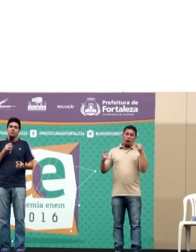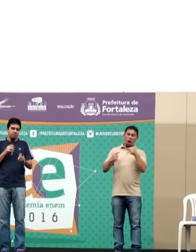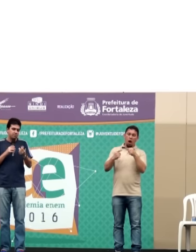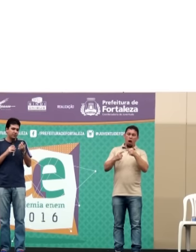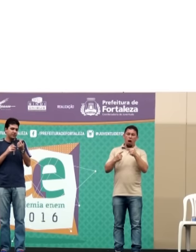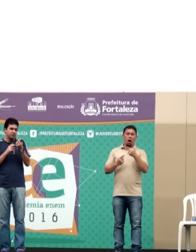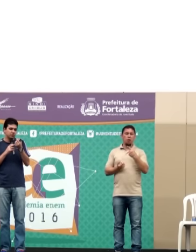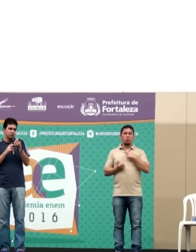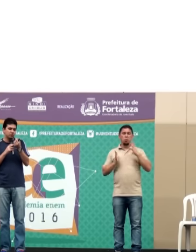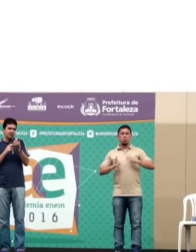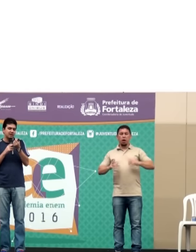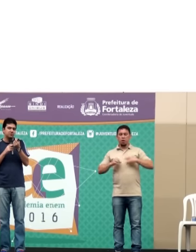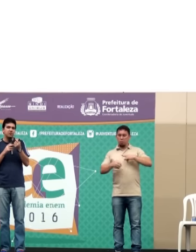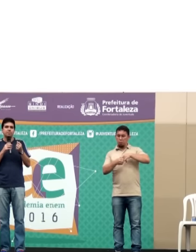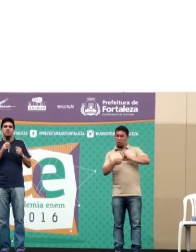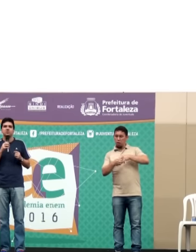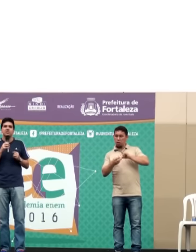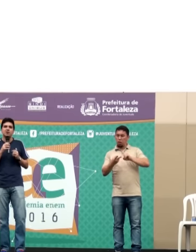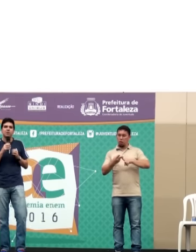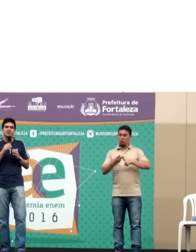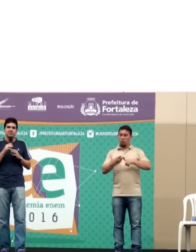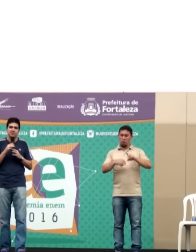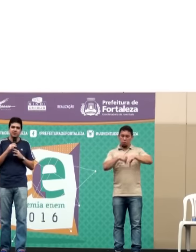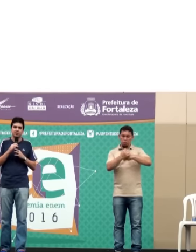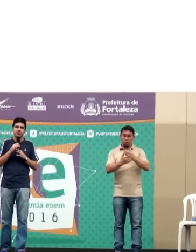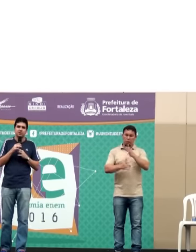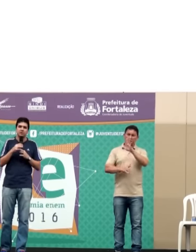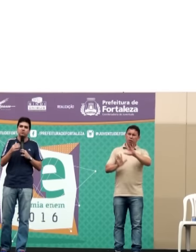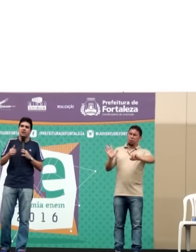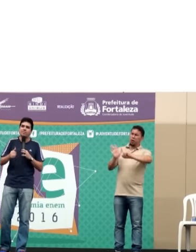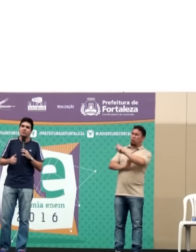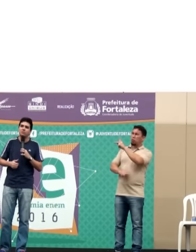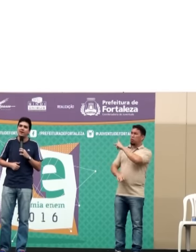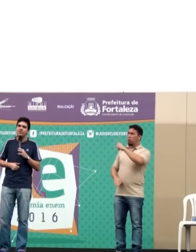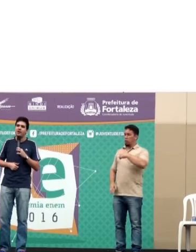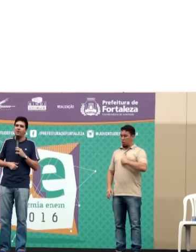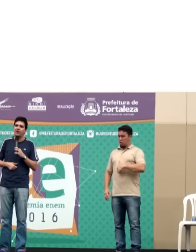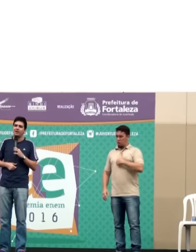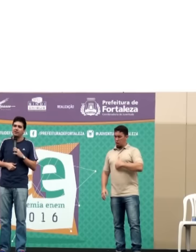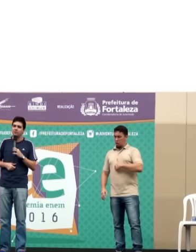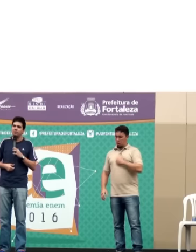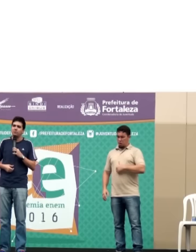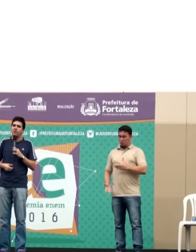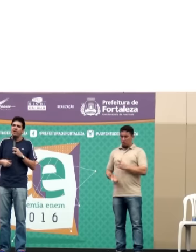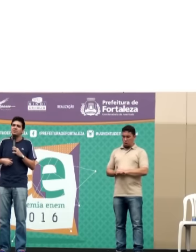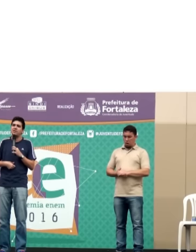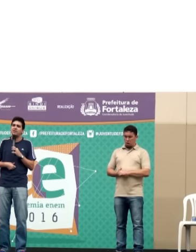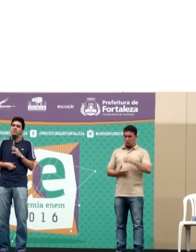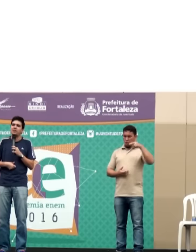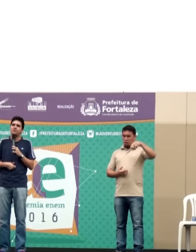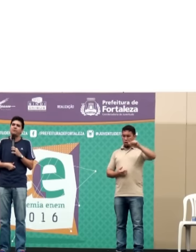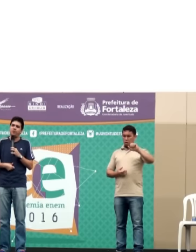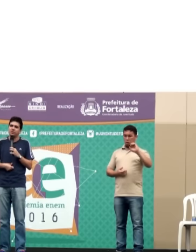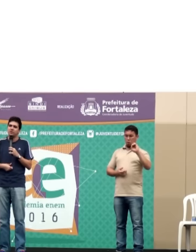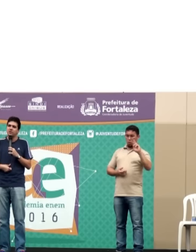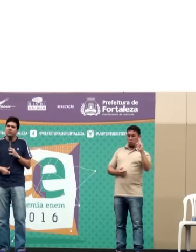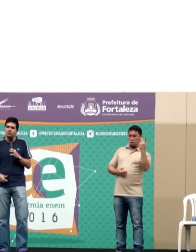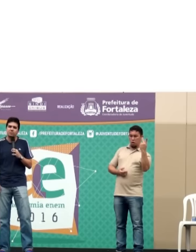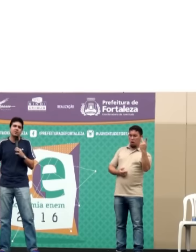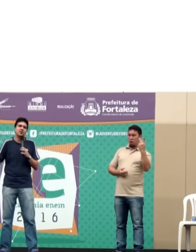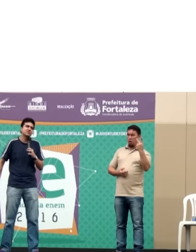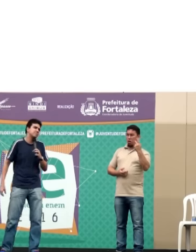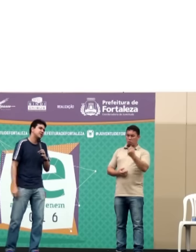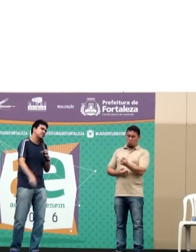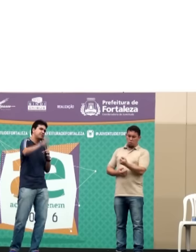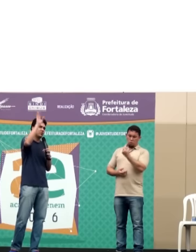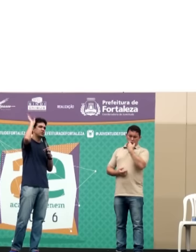ralo. Professor, no caso de a pessoa estar com azia, não dá para tomar NaOH, não? O HCl não é um ácido forte?